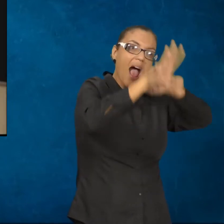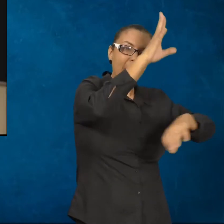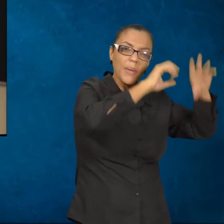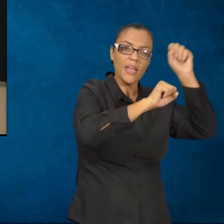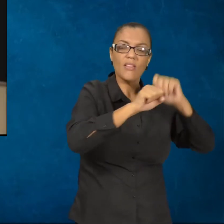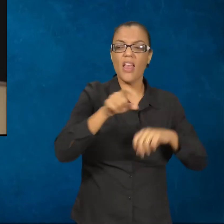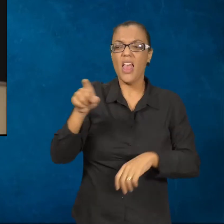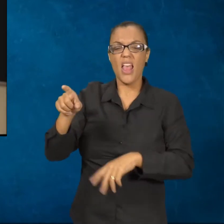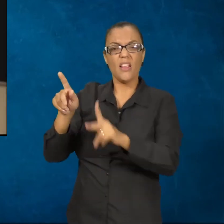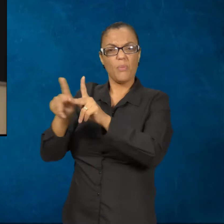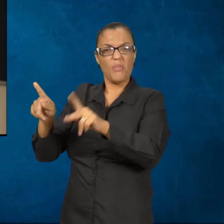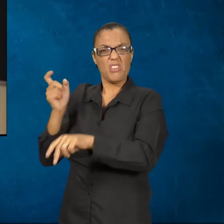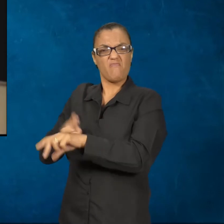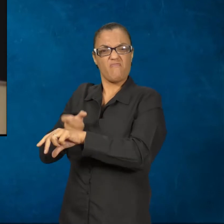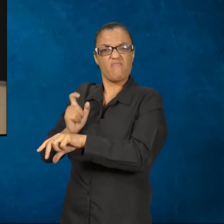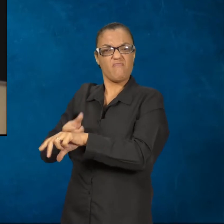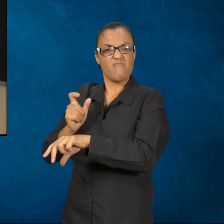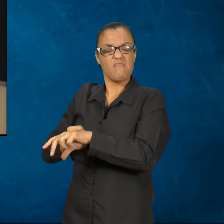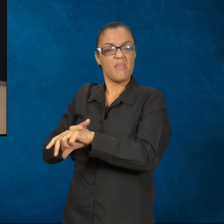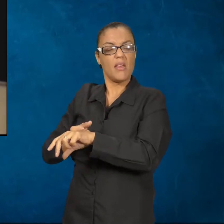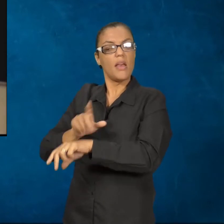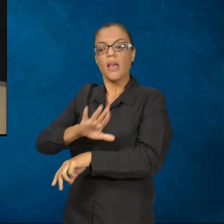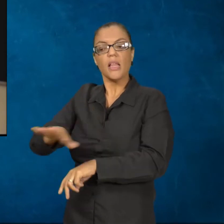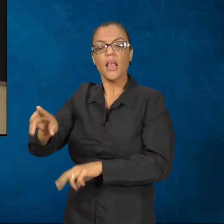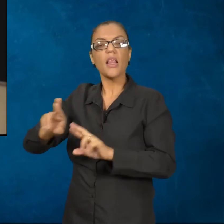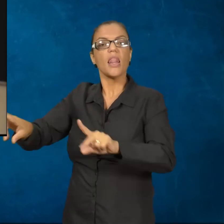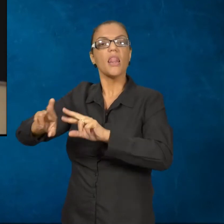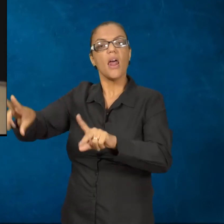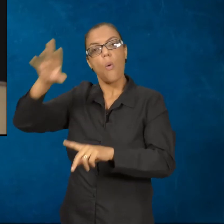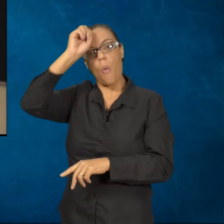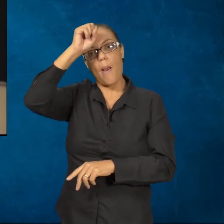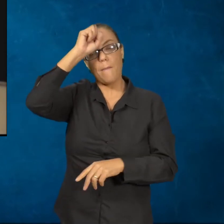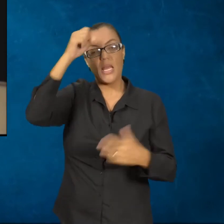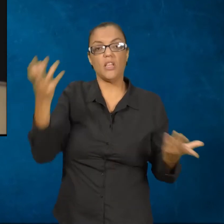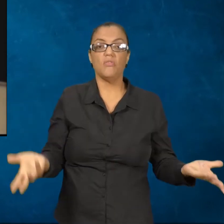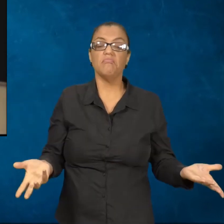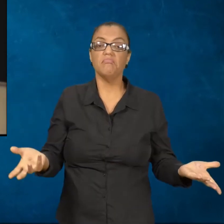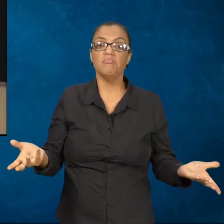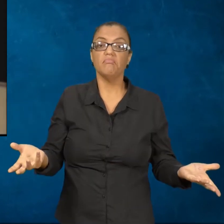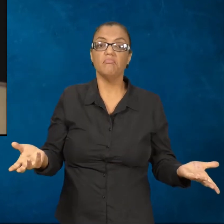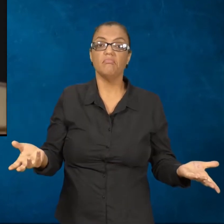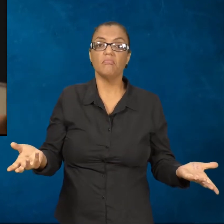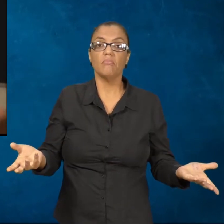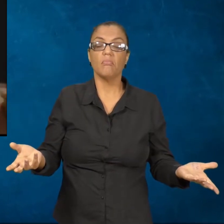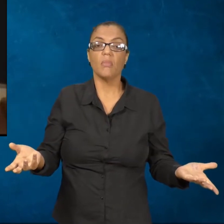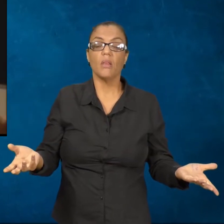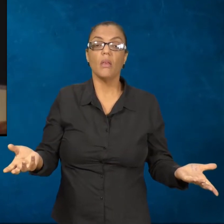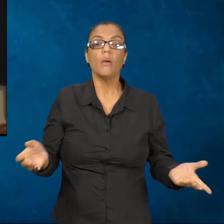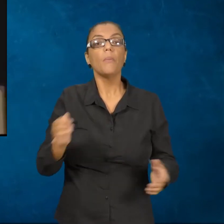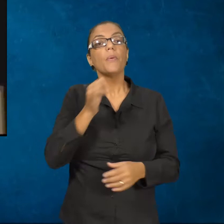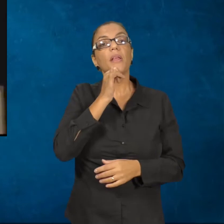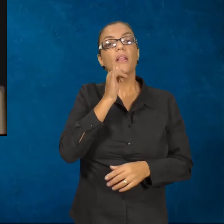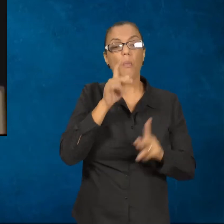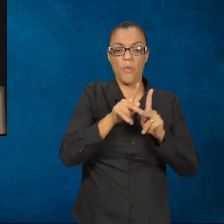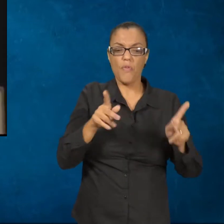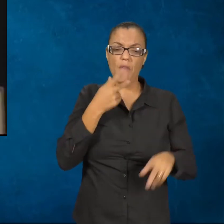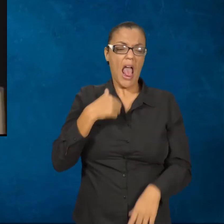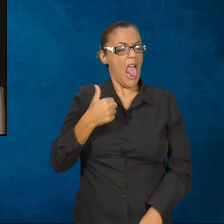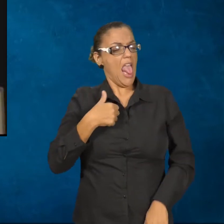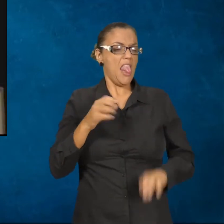que ser simpático. Não tem aquele papo do professor, não, porque eu ensino, mas comigo nem mais.